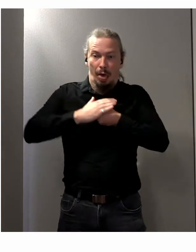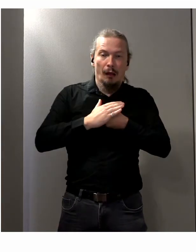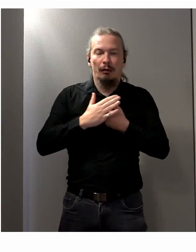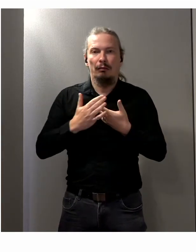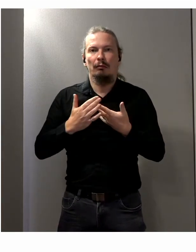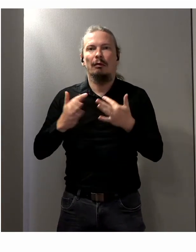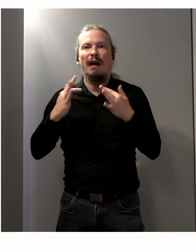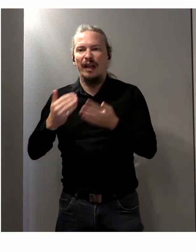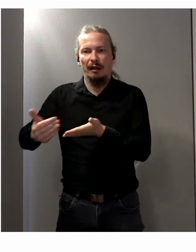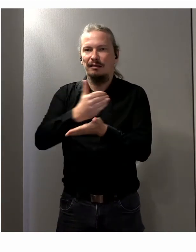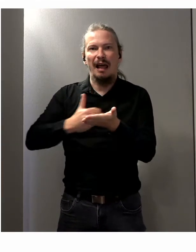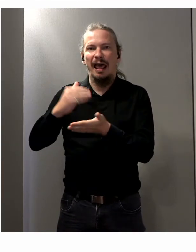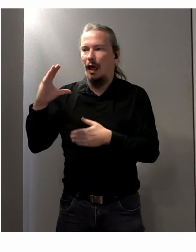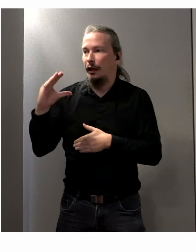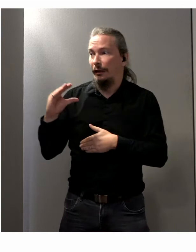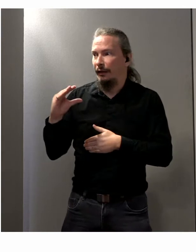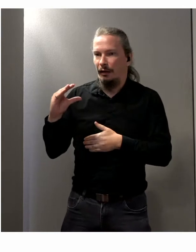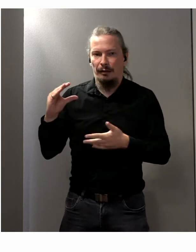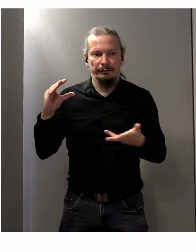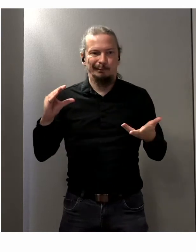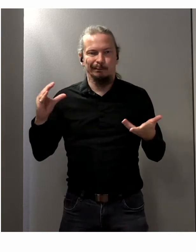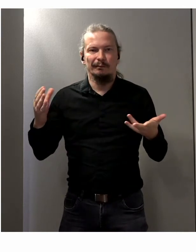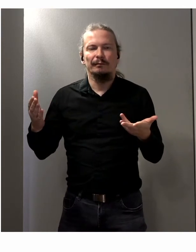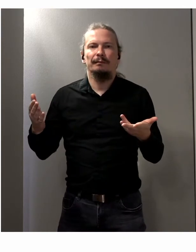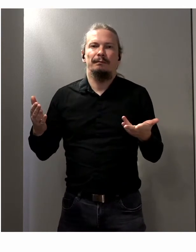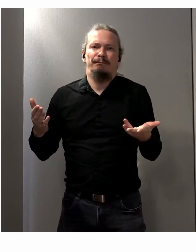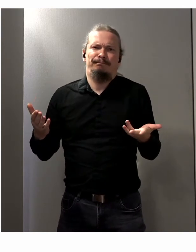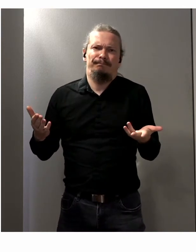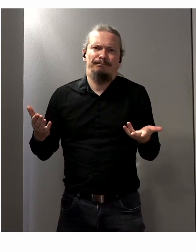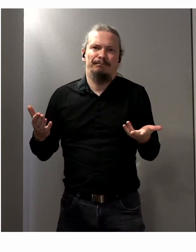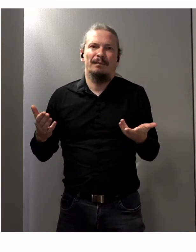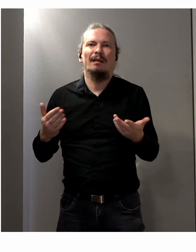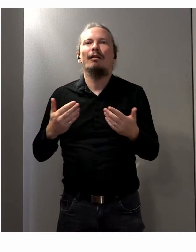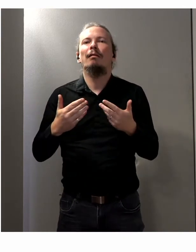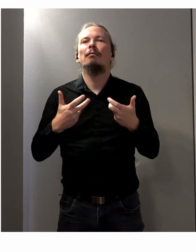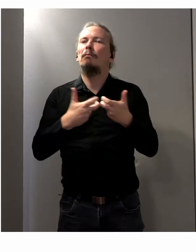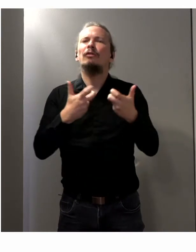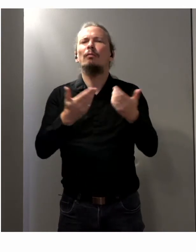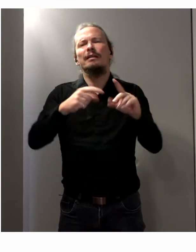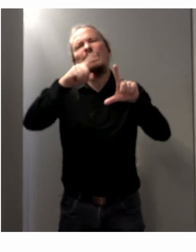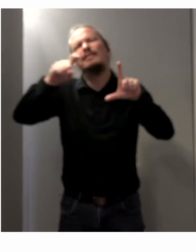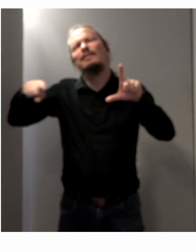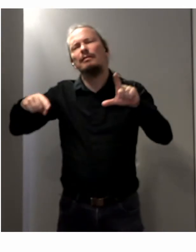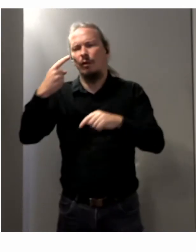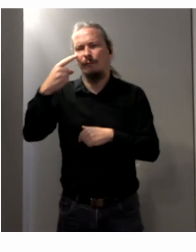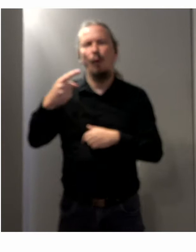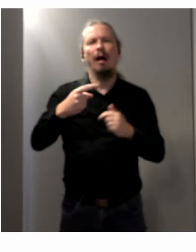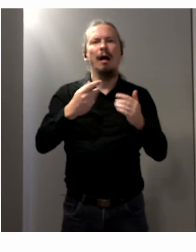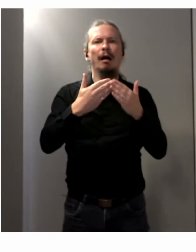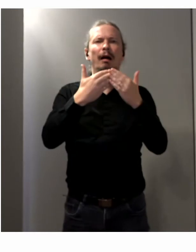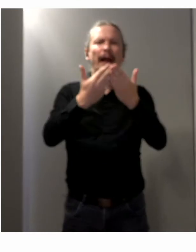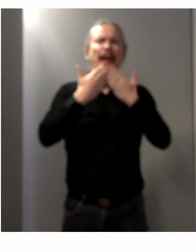discriminations en matière de rémunération, par exemple, et ou avoir un niveau d'études moindre, en général